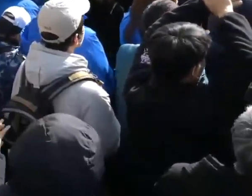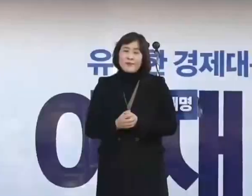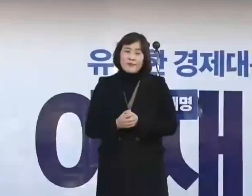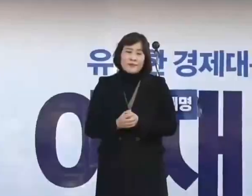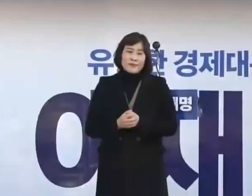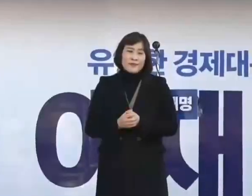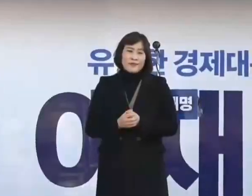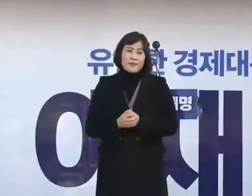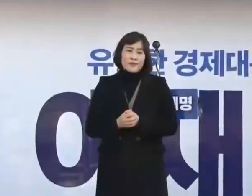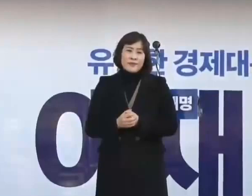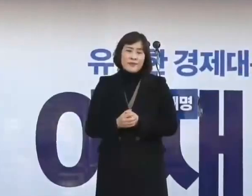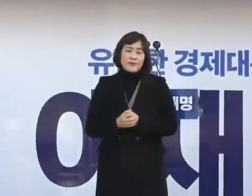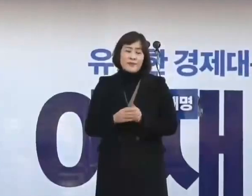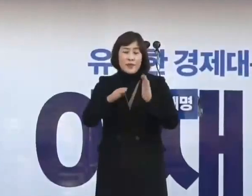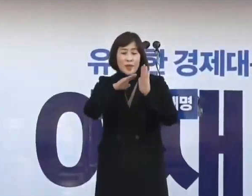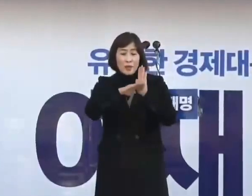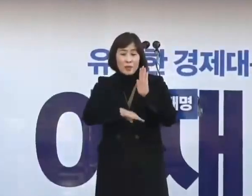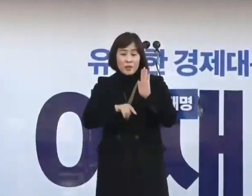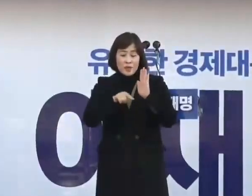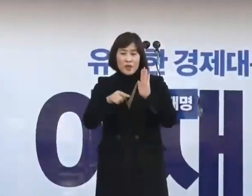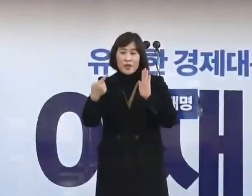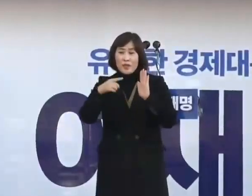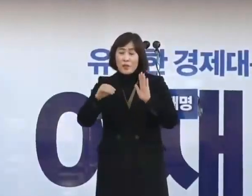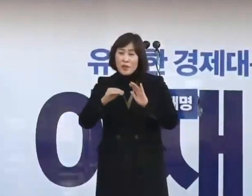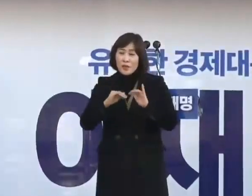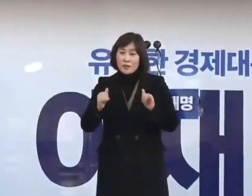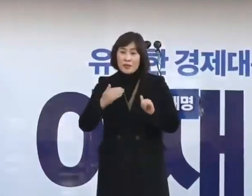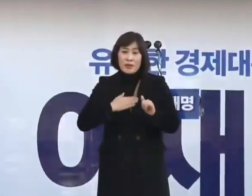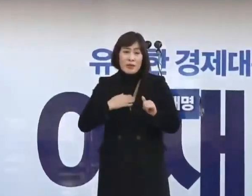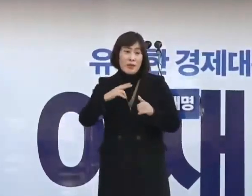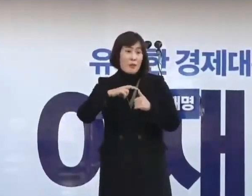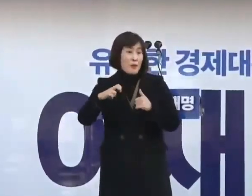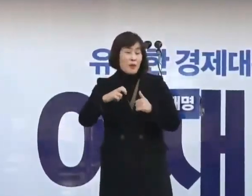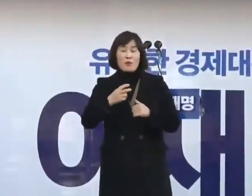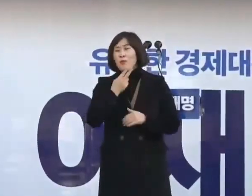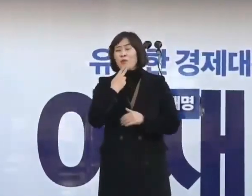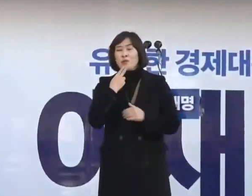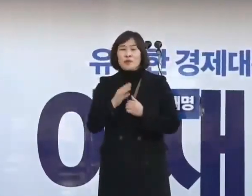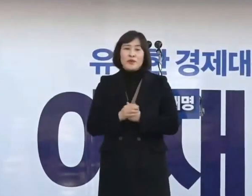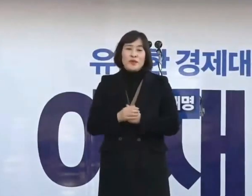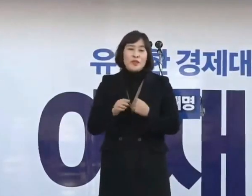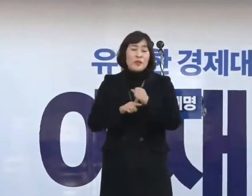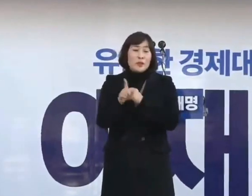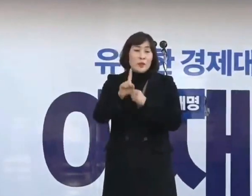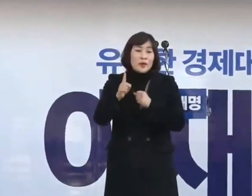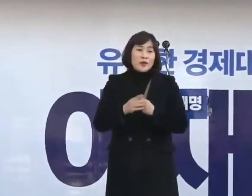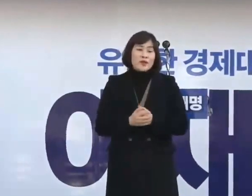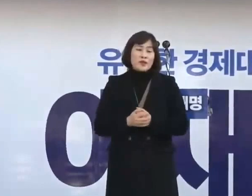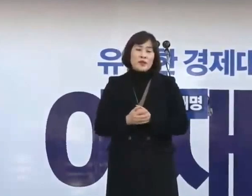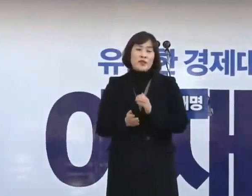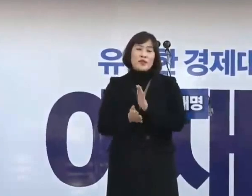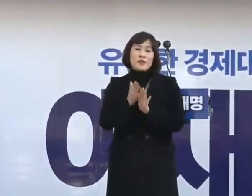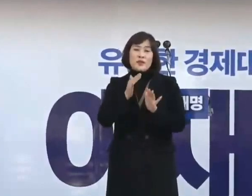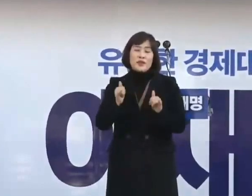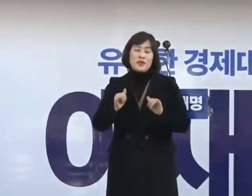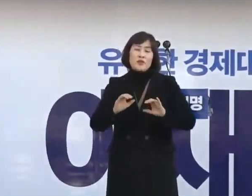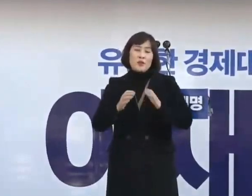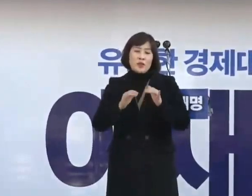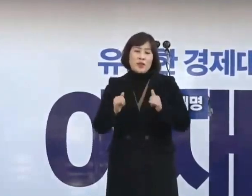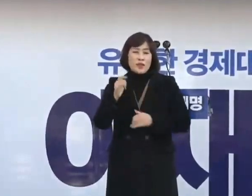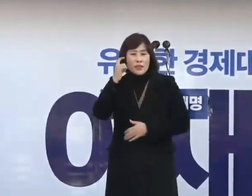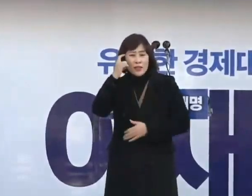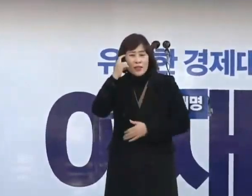그런다고 남부지역 1,000만 주민들이 우리 저를 미워하지 않더군요. 왜? 우리 시민들의, 우리